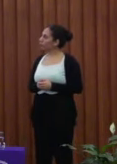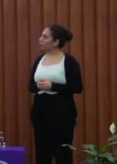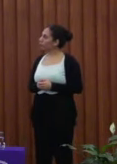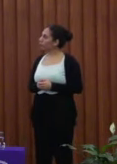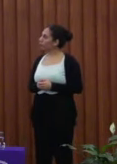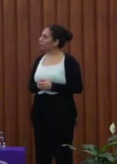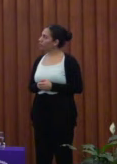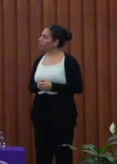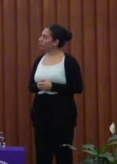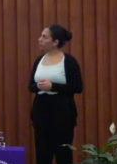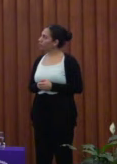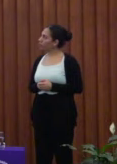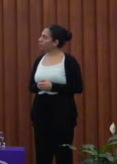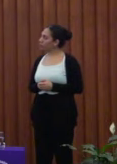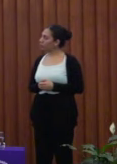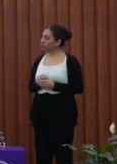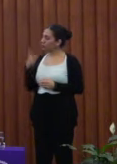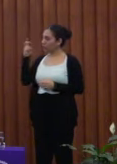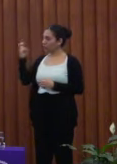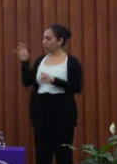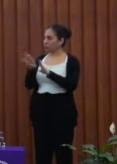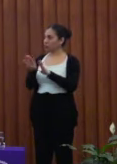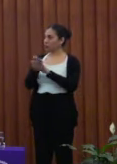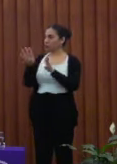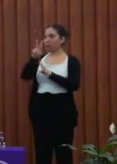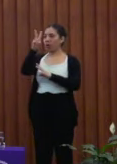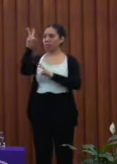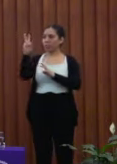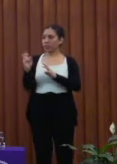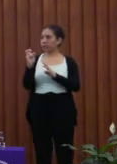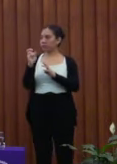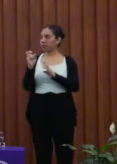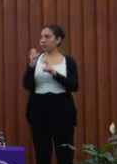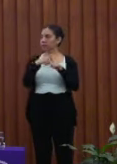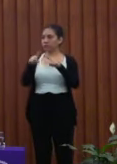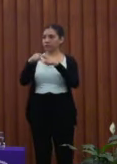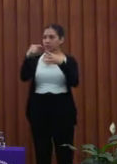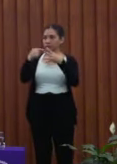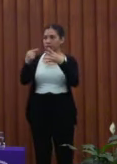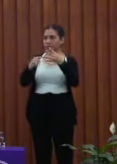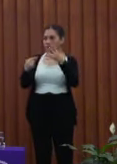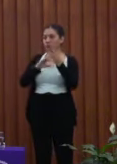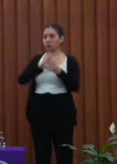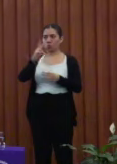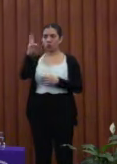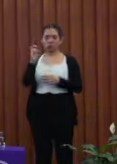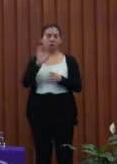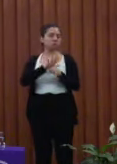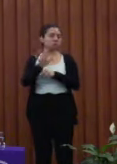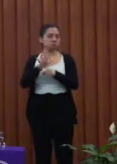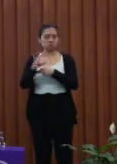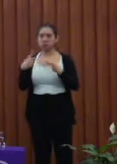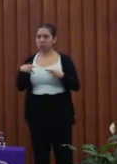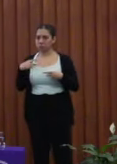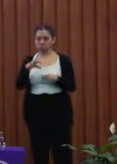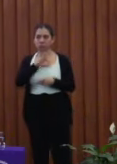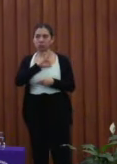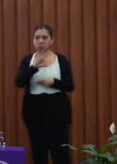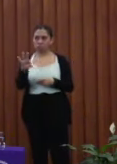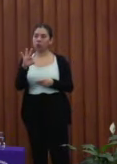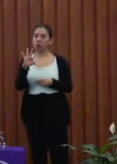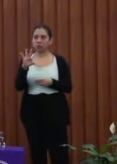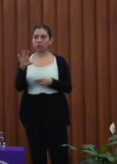Bueno, aquí nos hicieron un pequeño ejemplo de cómo se van a ver las bases de datos que se pueden descargar. Cualquier persona la puede descargar, es totalmente accesible y